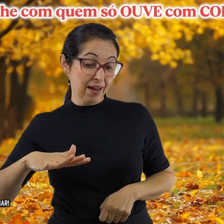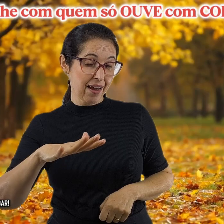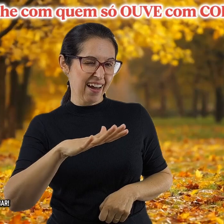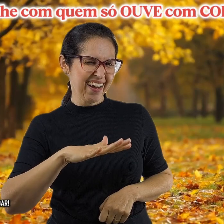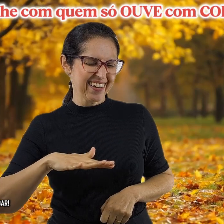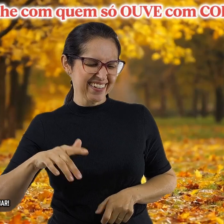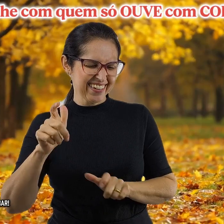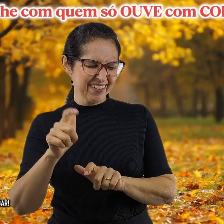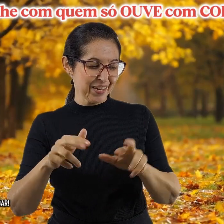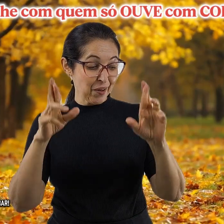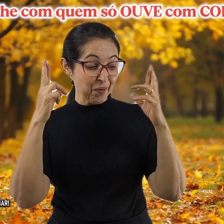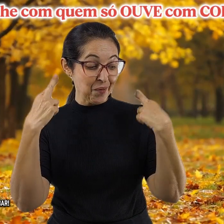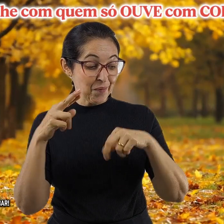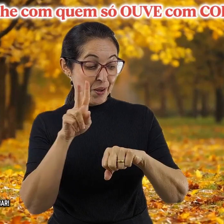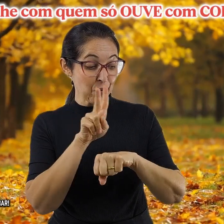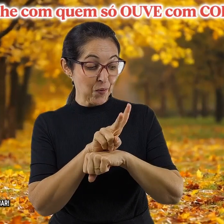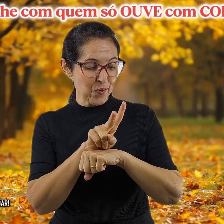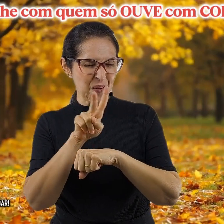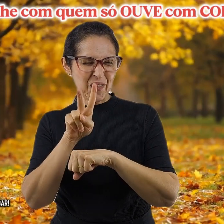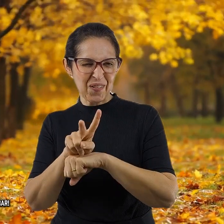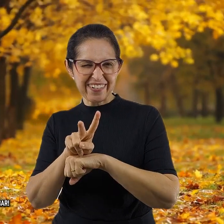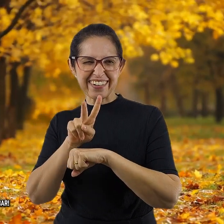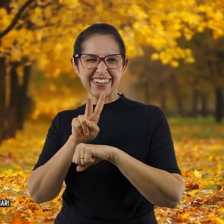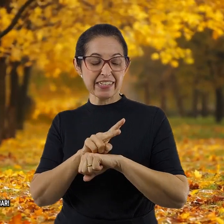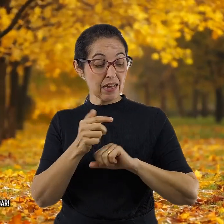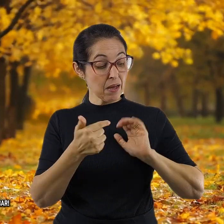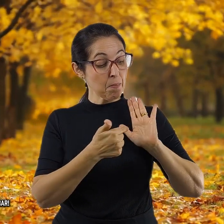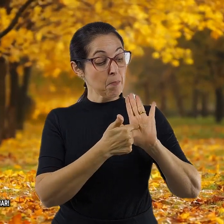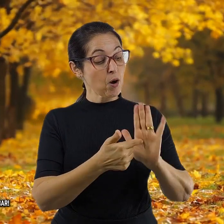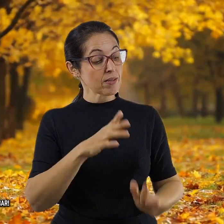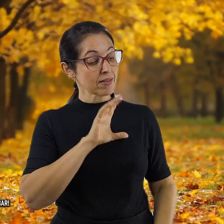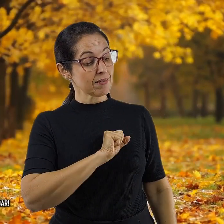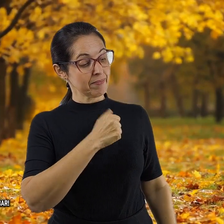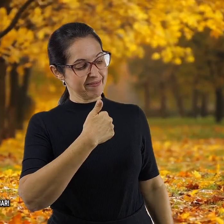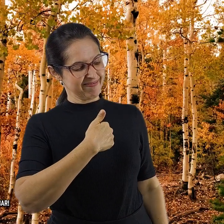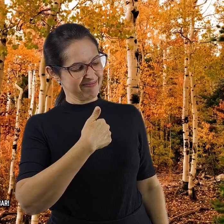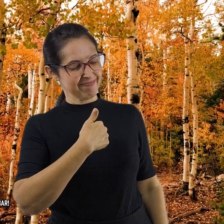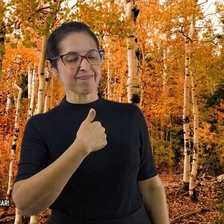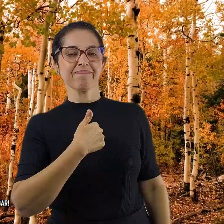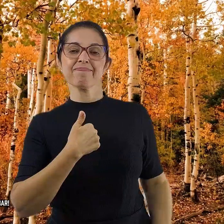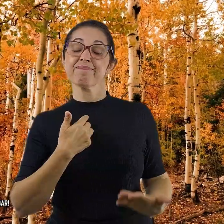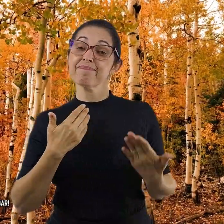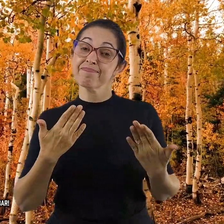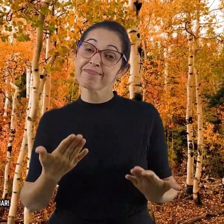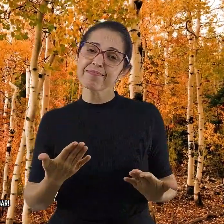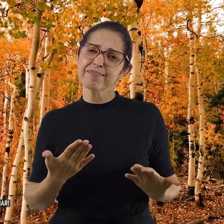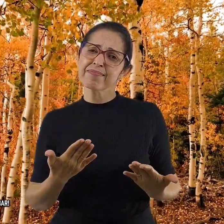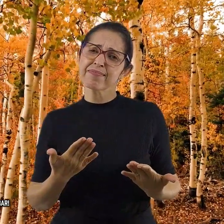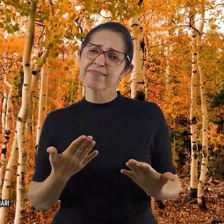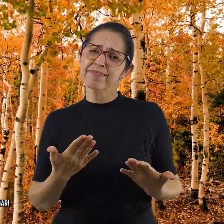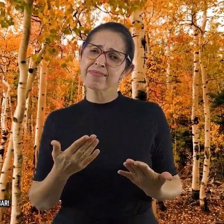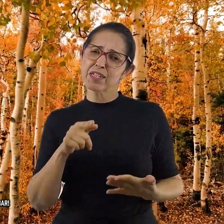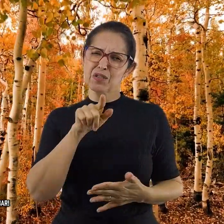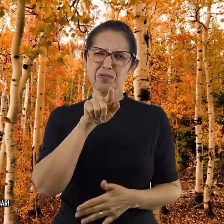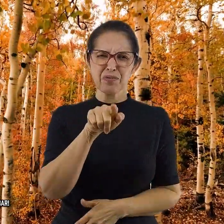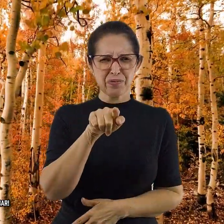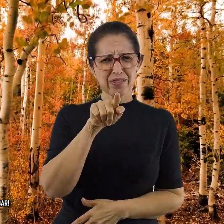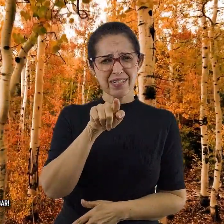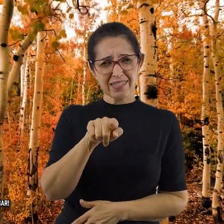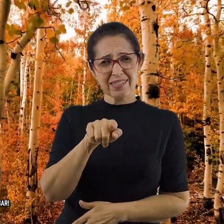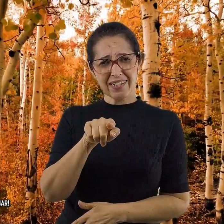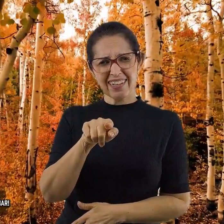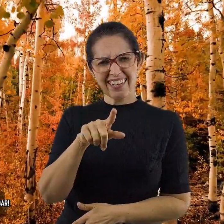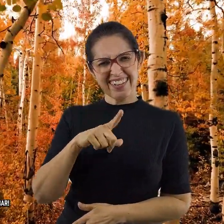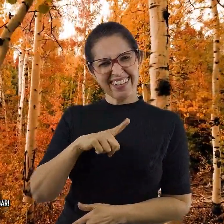minhas ovelhas. Irmão, se o amor do Senhor, se esse perdão,